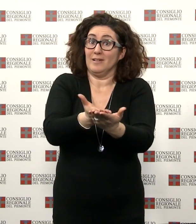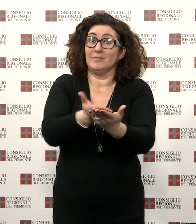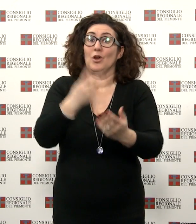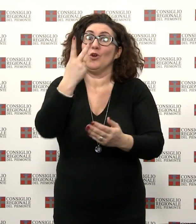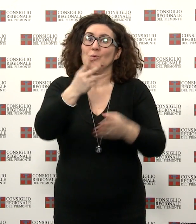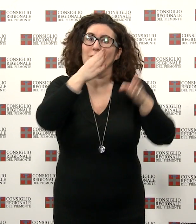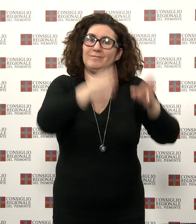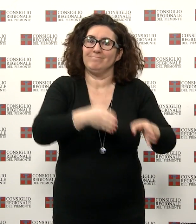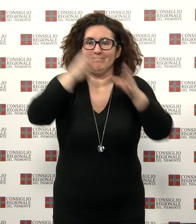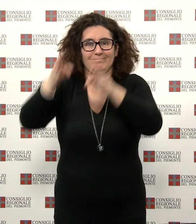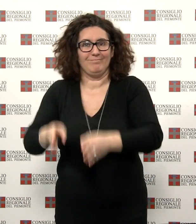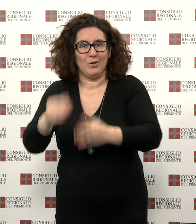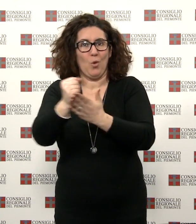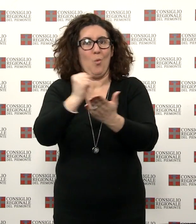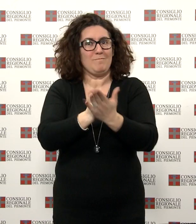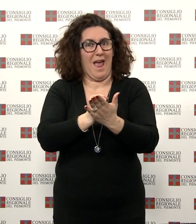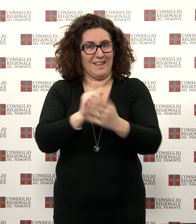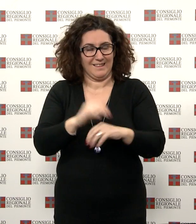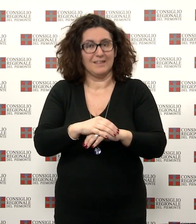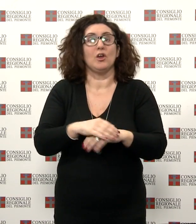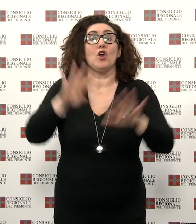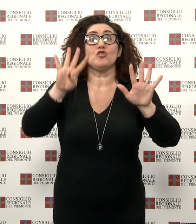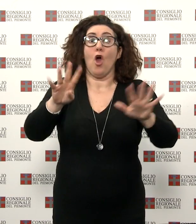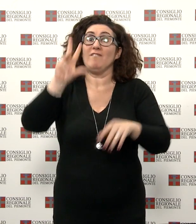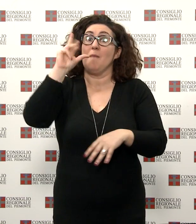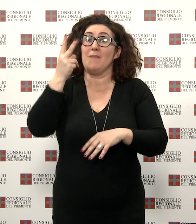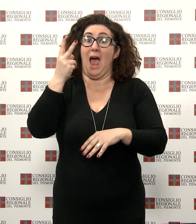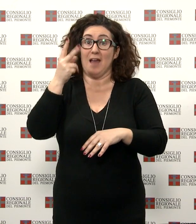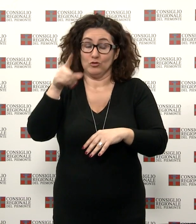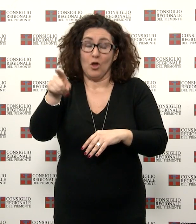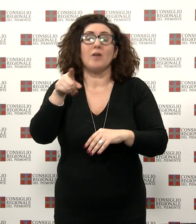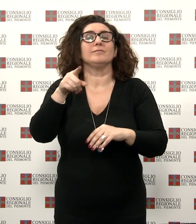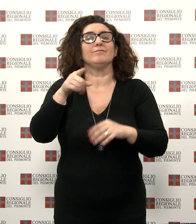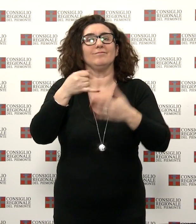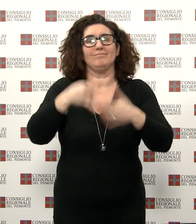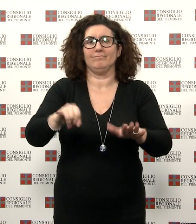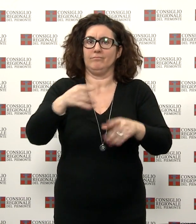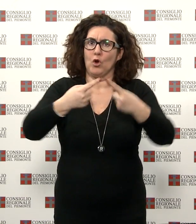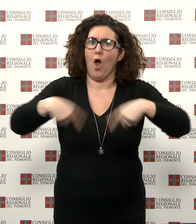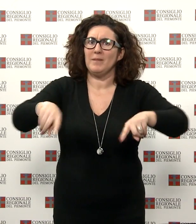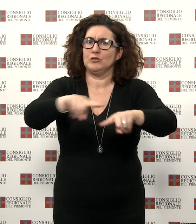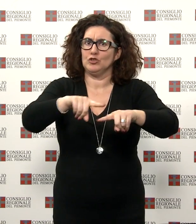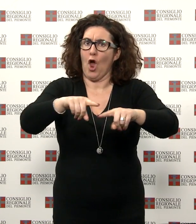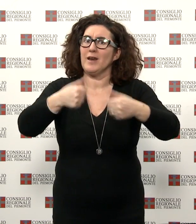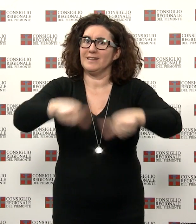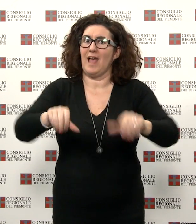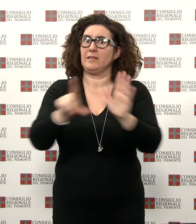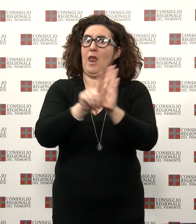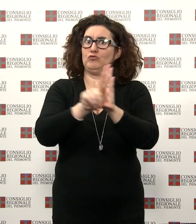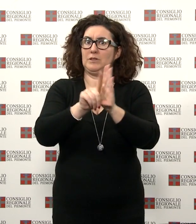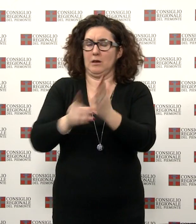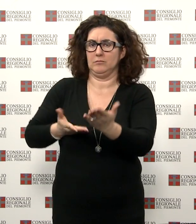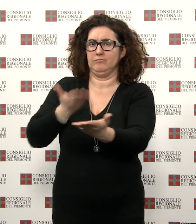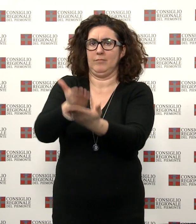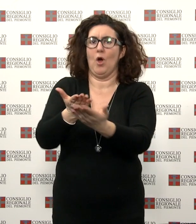Eni. Il 9 marzo, infine, la Commissione Commercio, riunita in sede legislativa, ha approvato una proposta di legge al